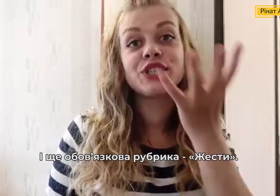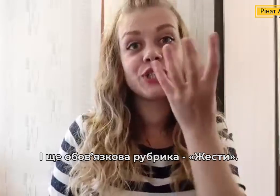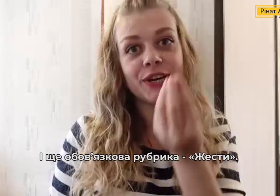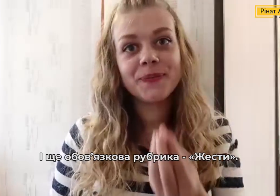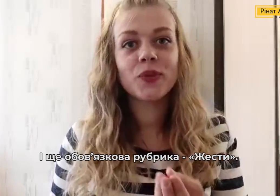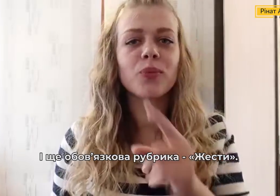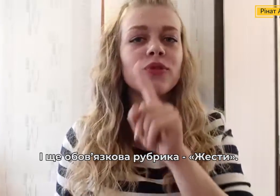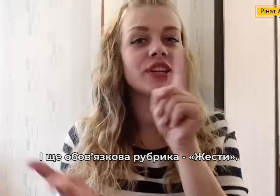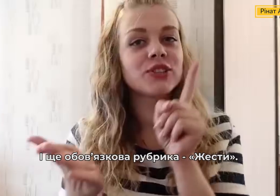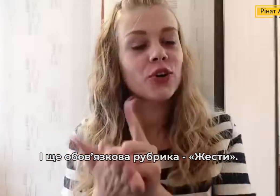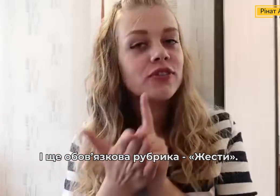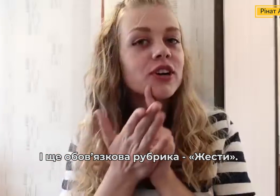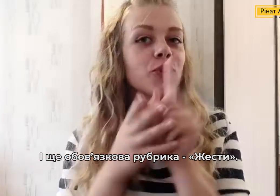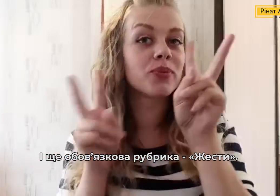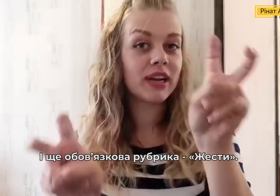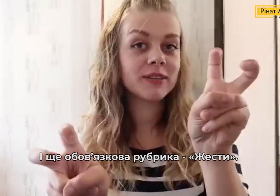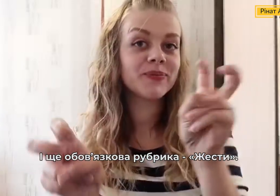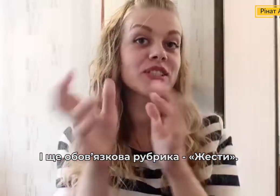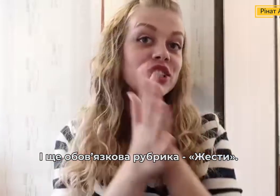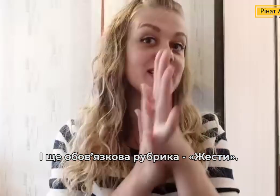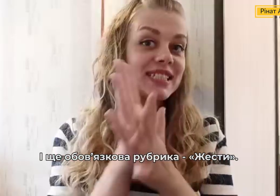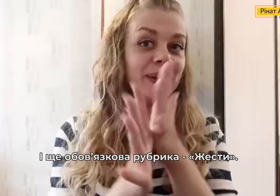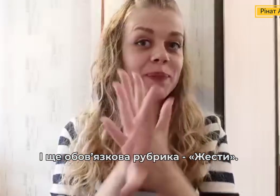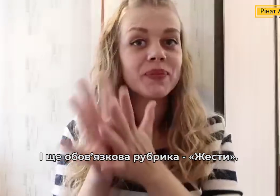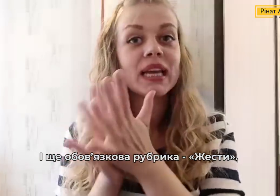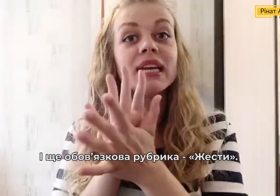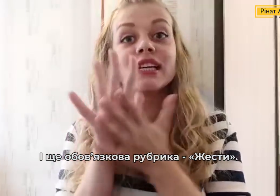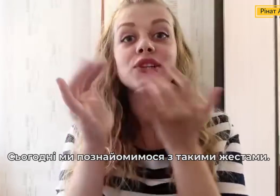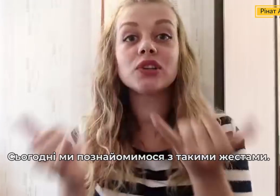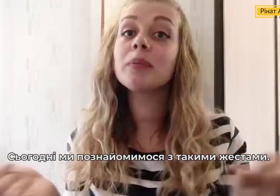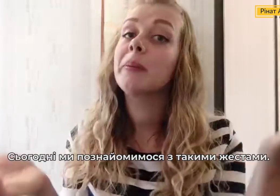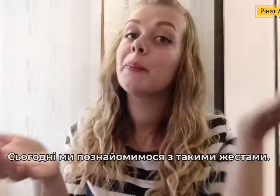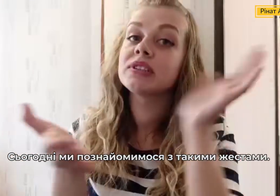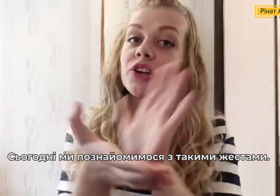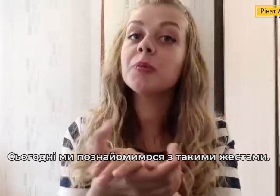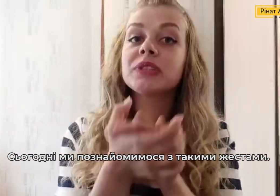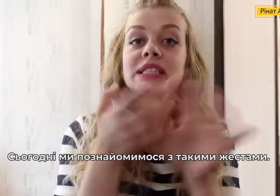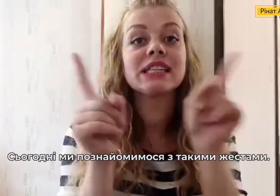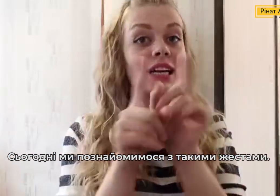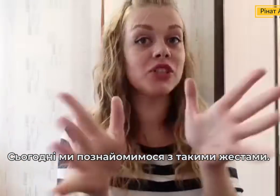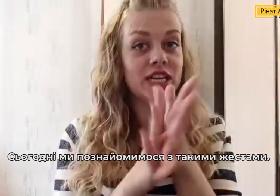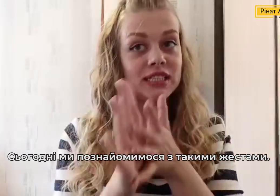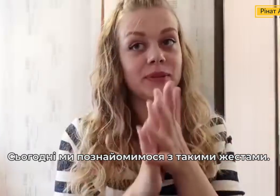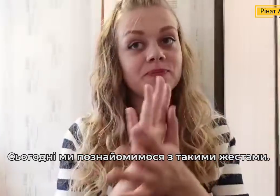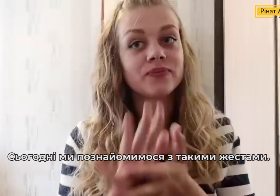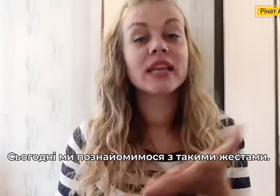ще обов'язкова рубрика «Жести». І сьогодні ми познайомимося з такими жестами.